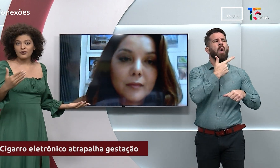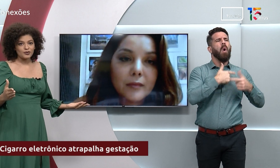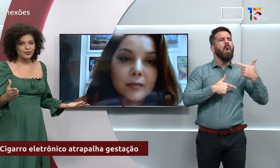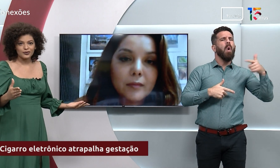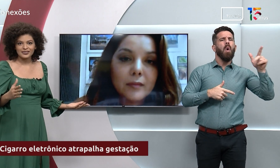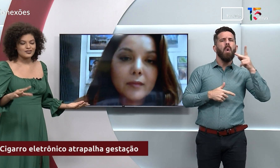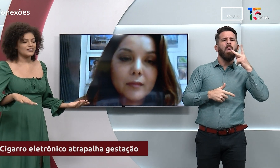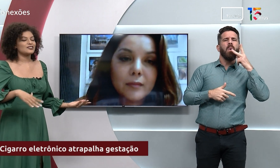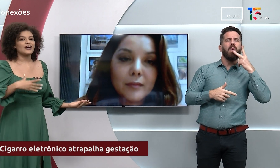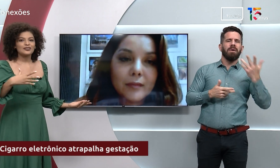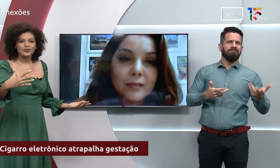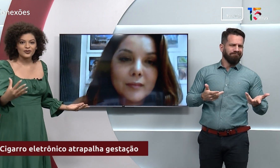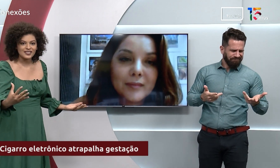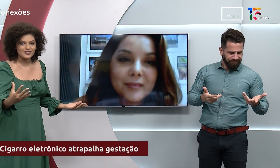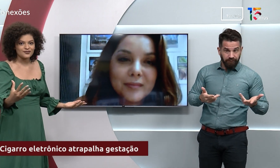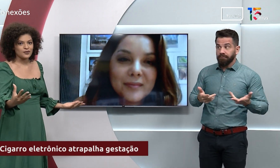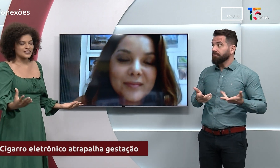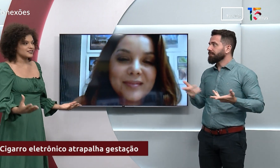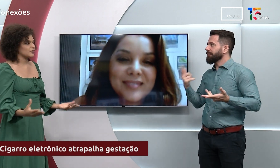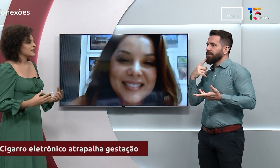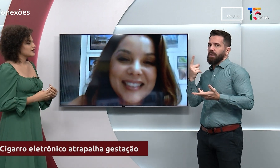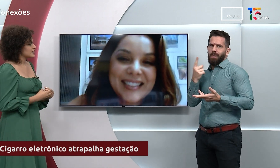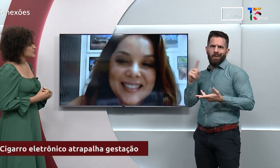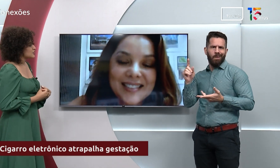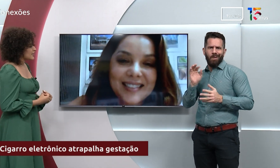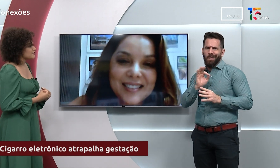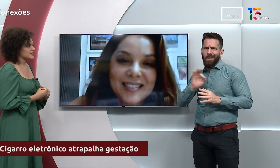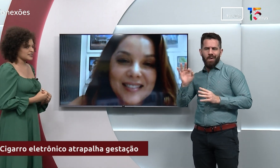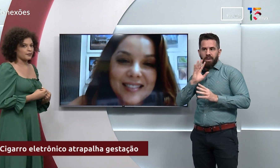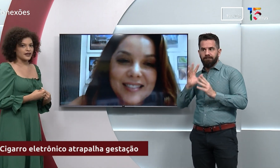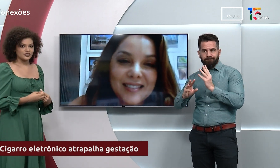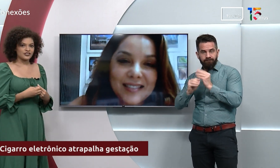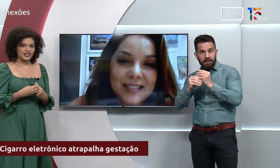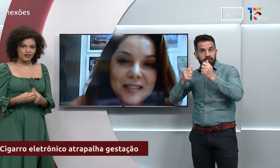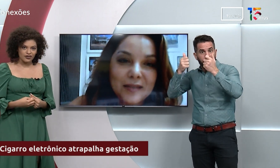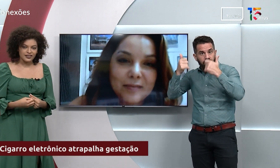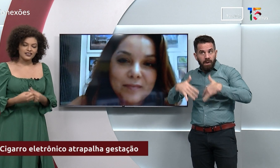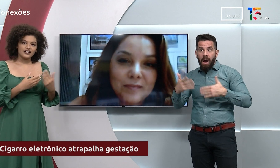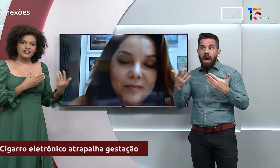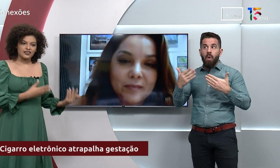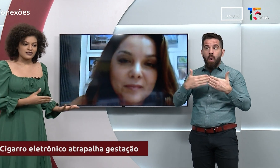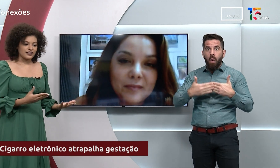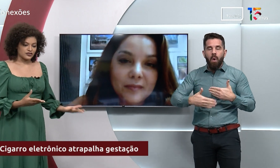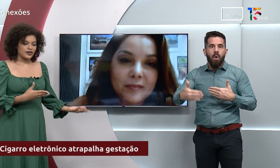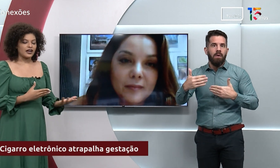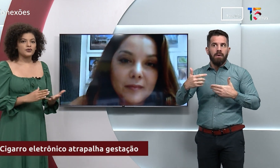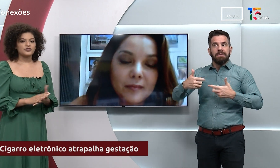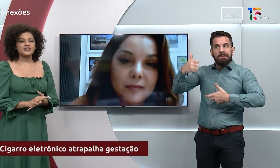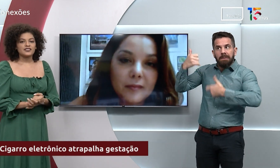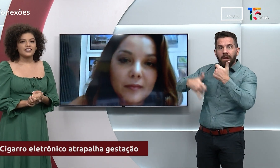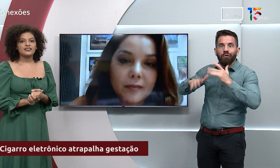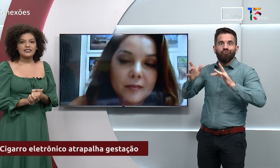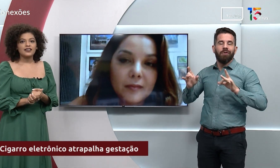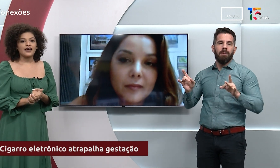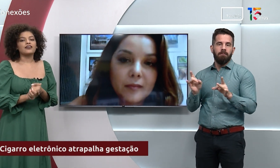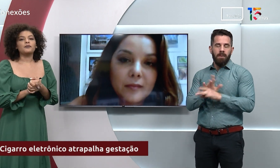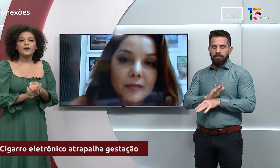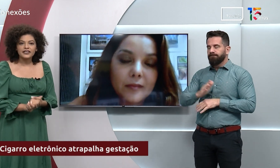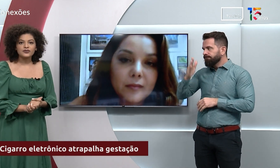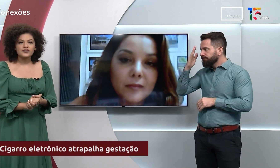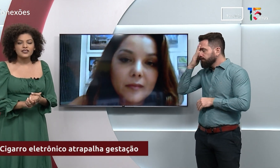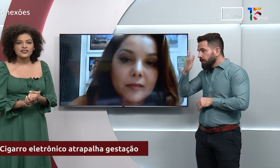triste, é a população mundial. Doutora, que perigo, né? A senhora trazendo essa informação de que infelizmente entrou para o